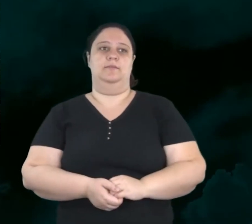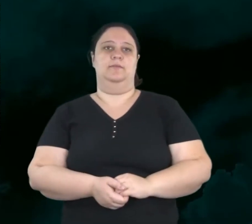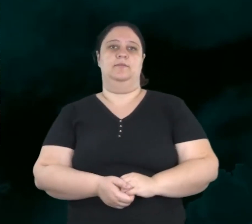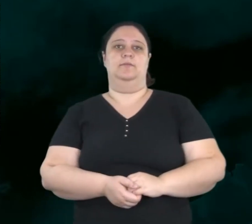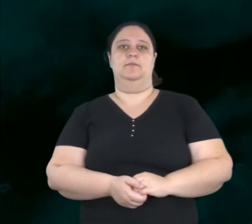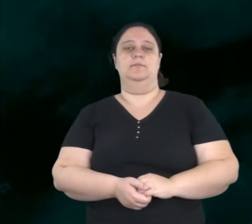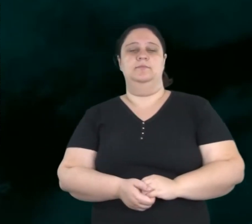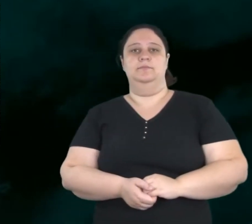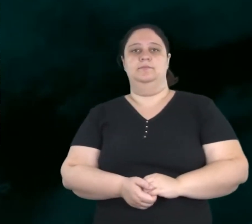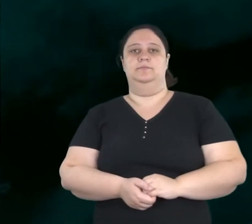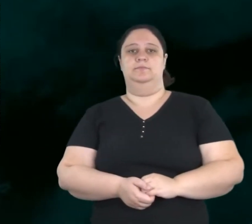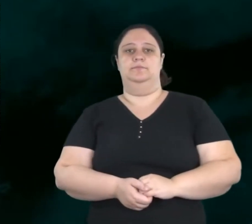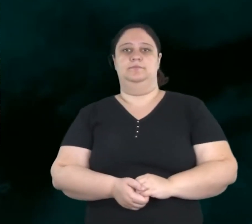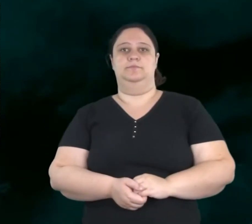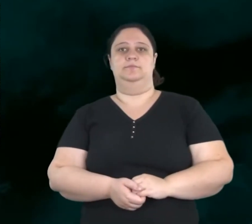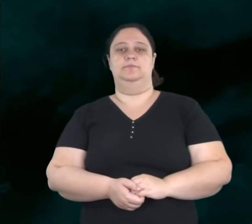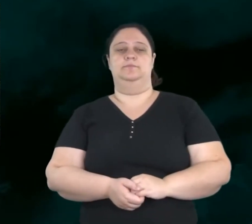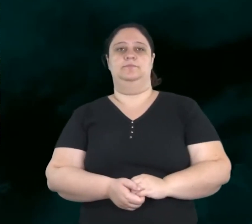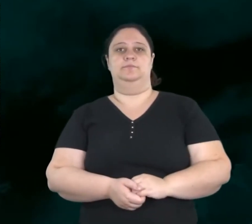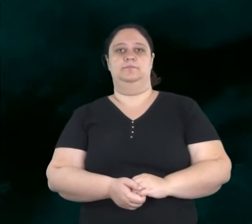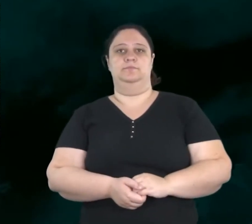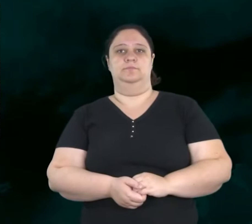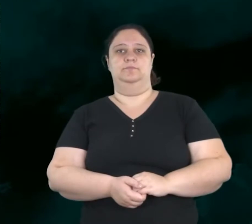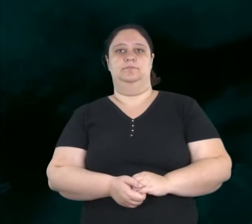10, né,